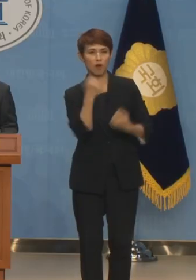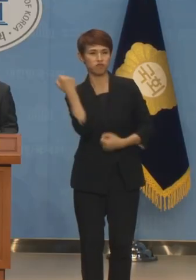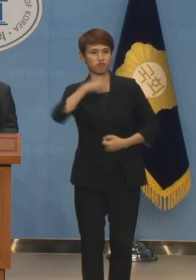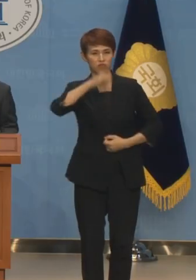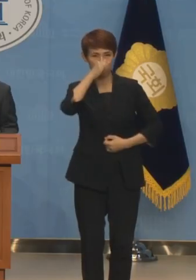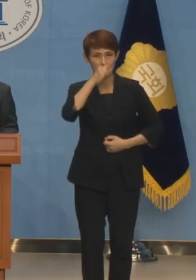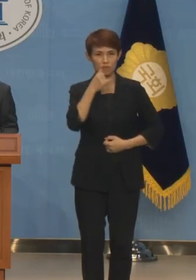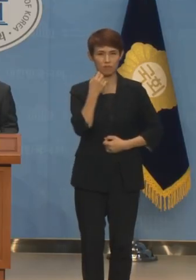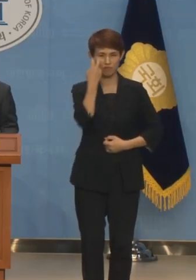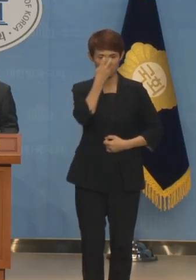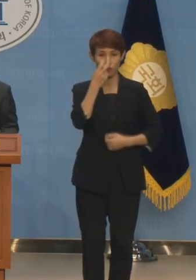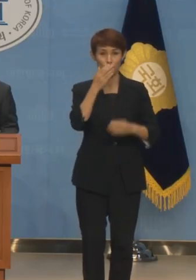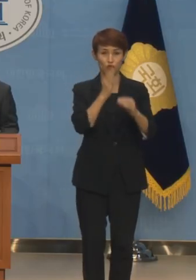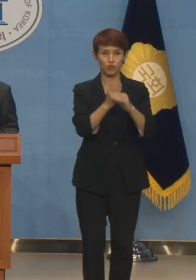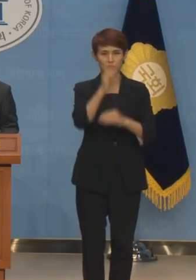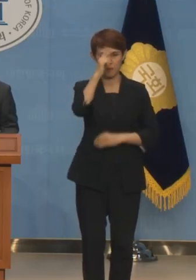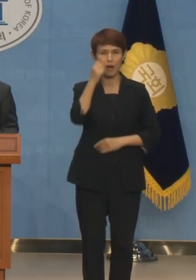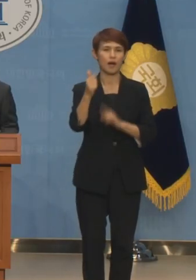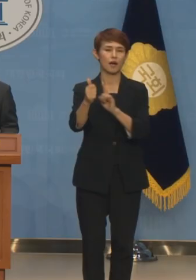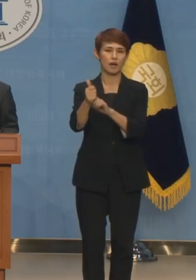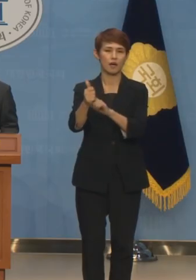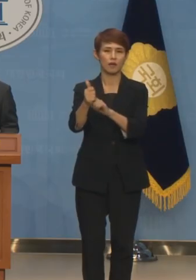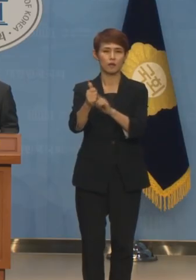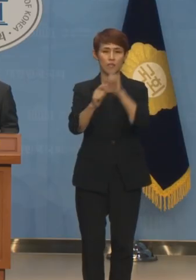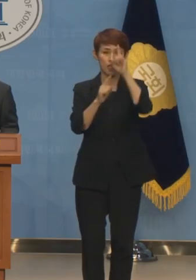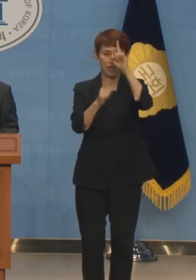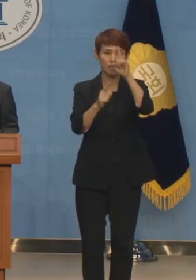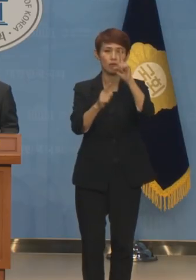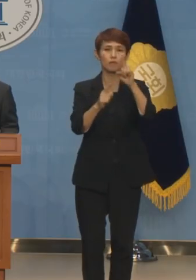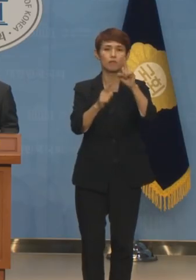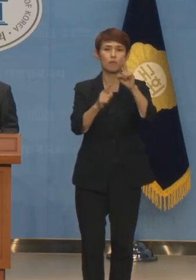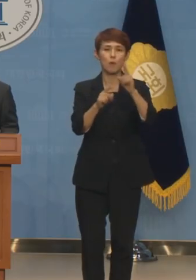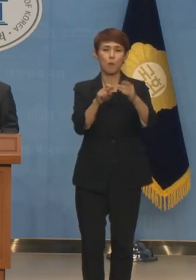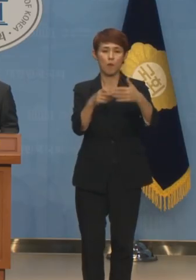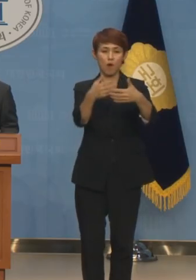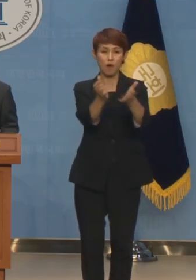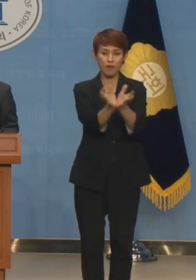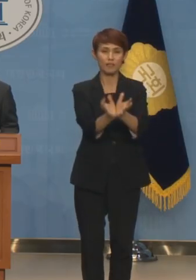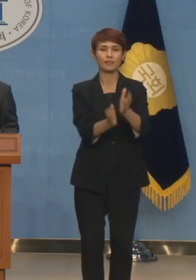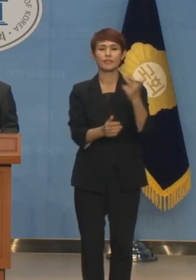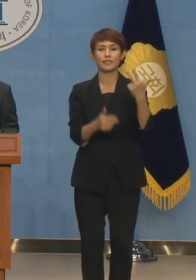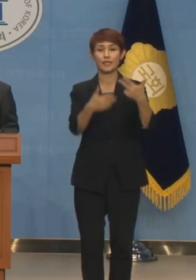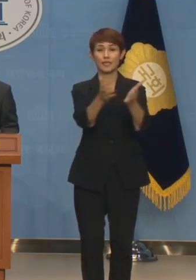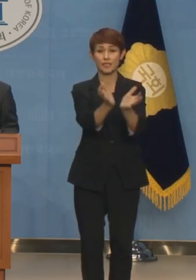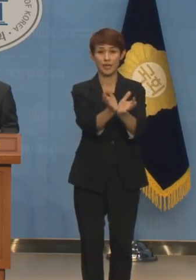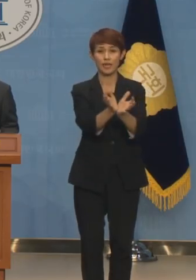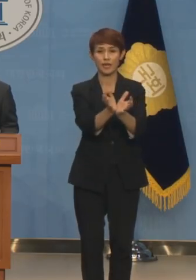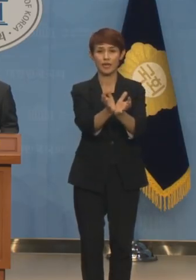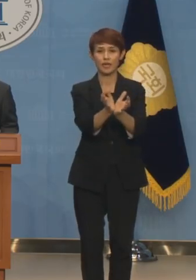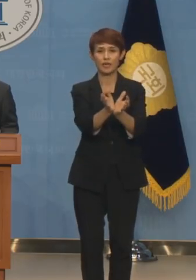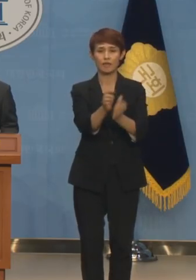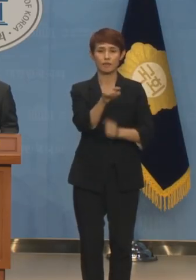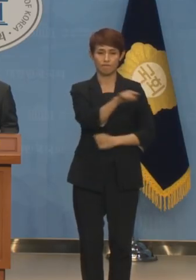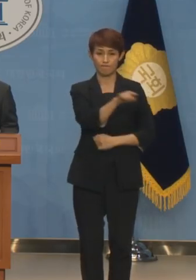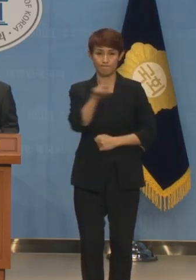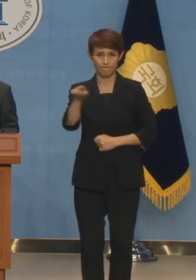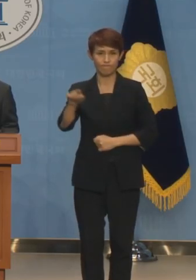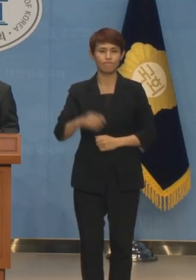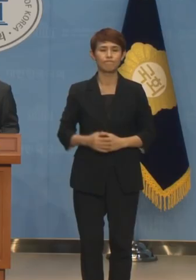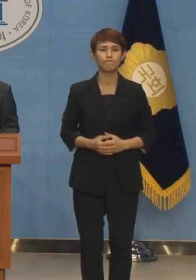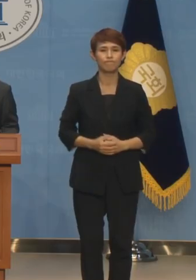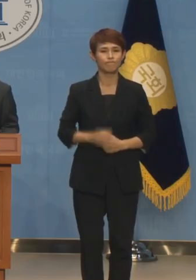수사단장, 이용민 1사단 포병 7대대장 등이 또 다른 축에 설